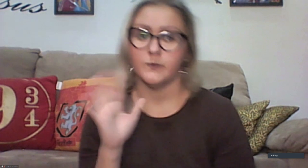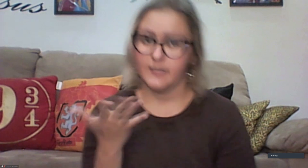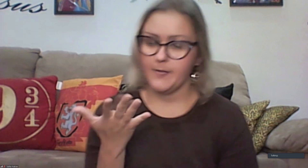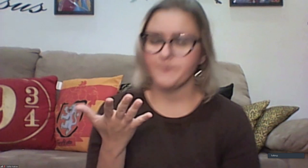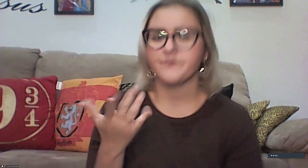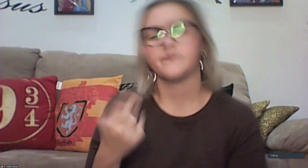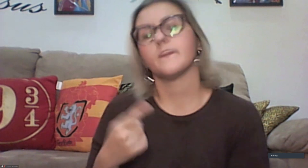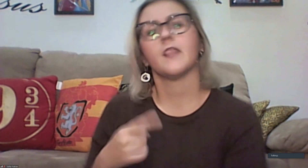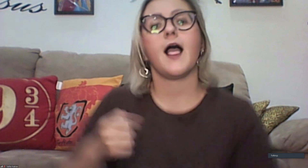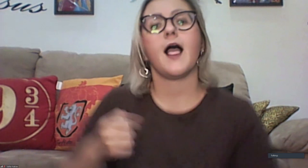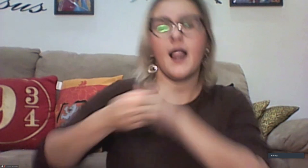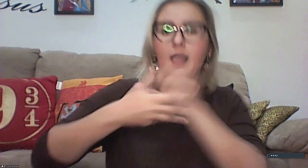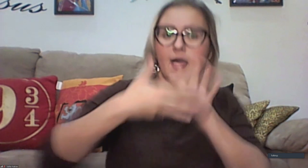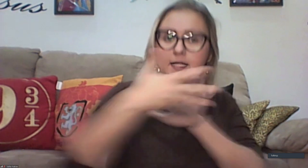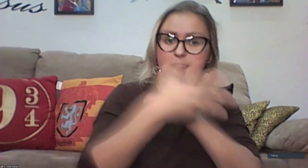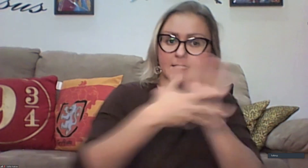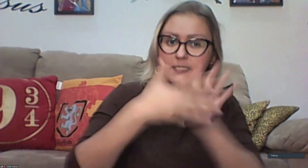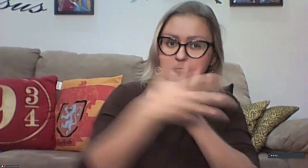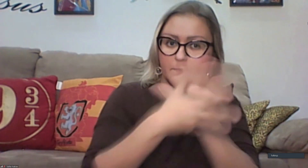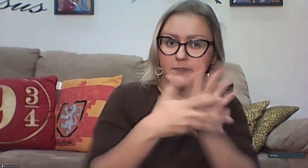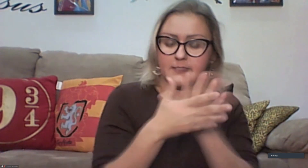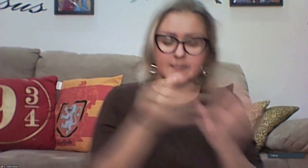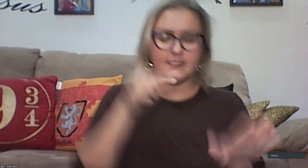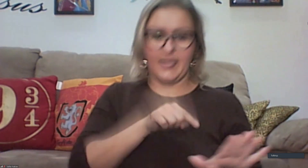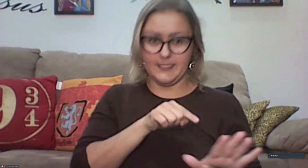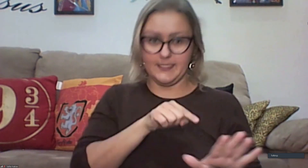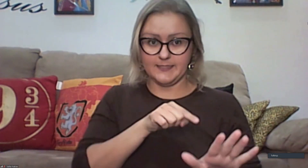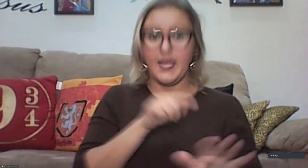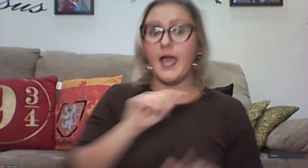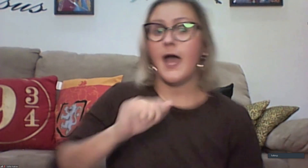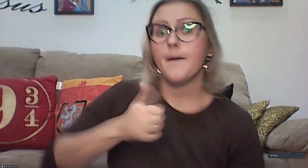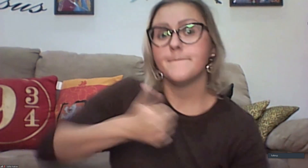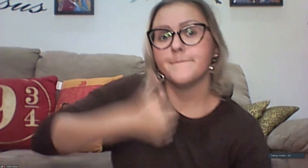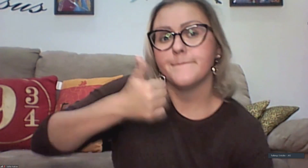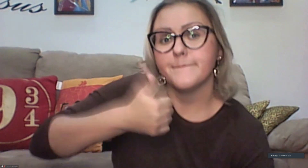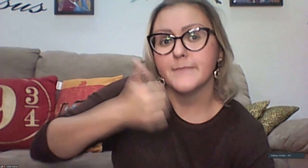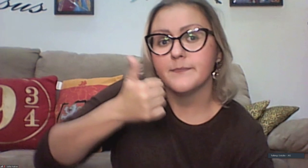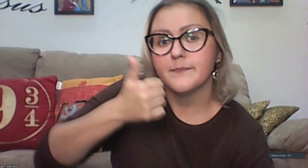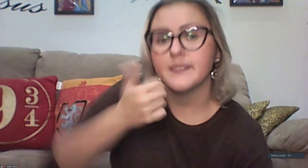a Libras é a primeira língua do surdo.